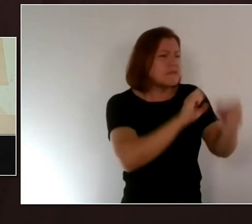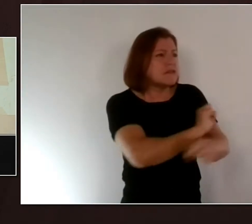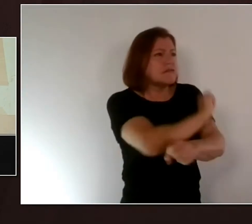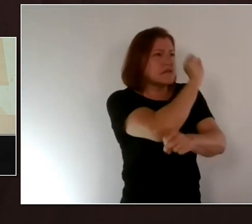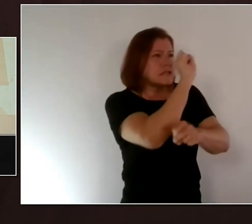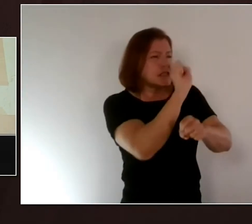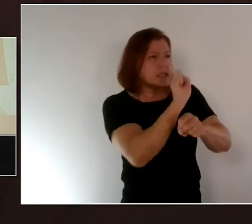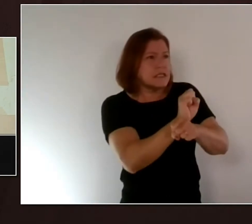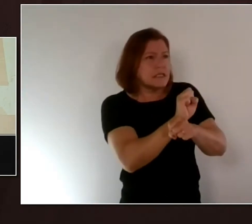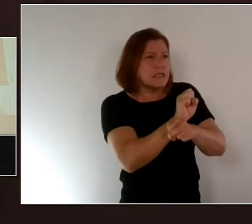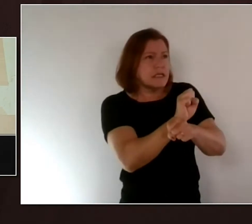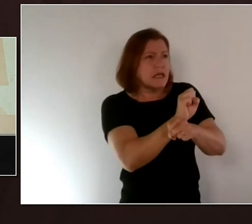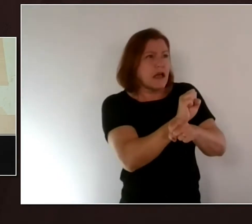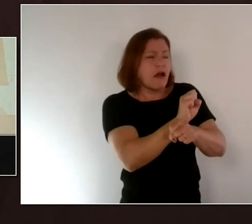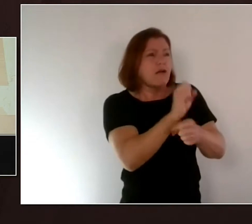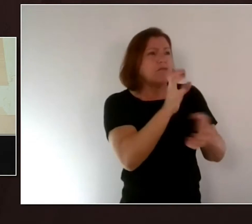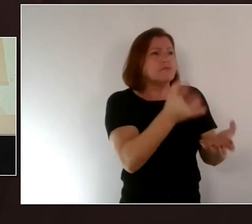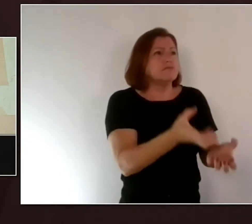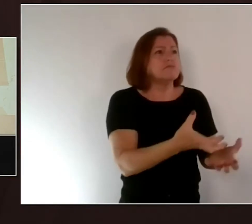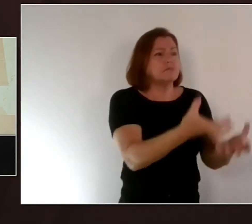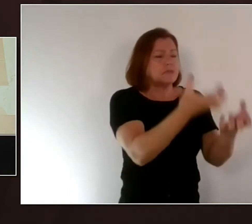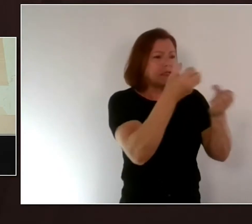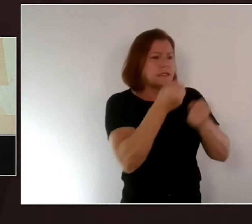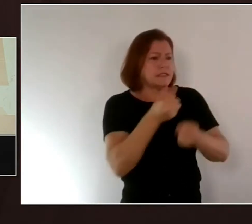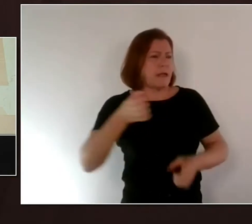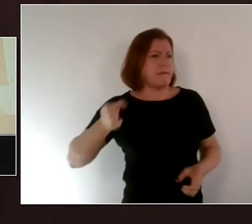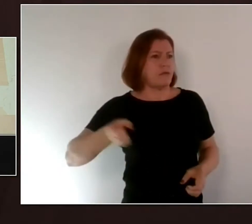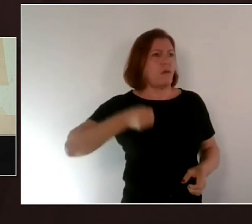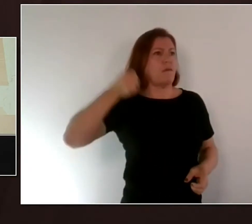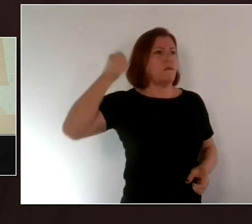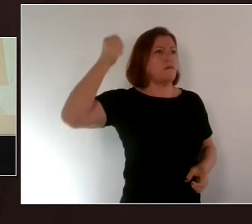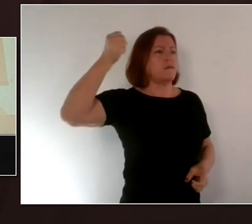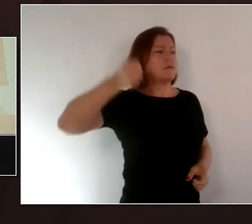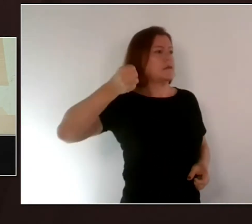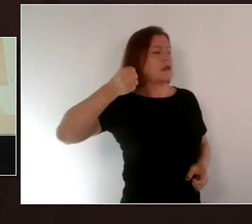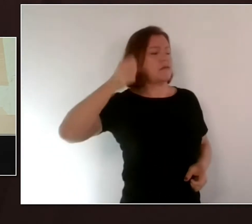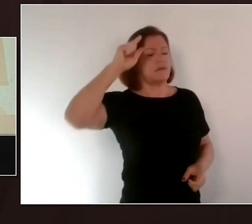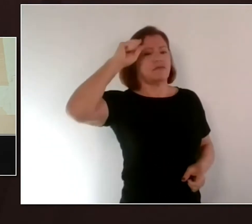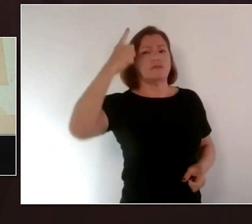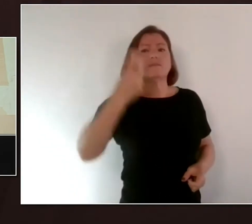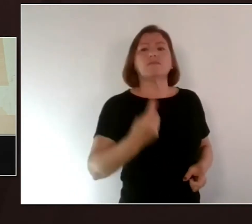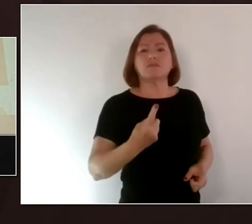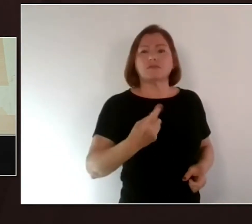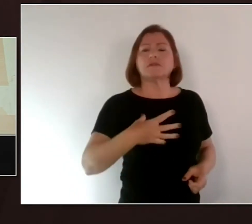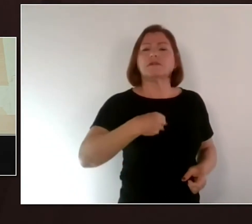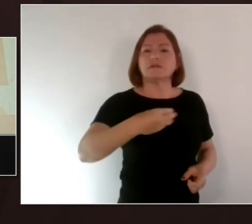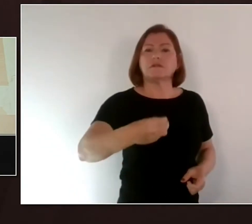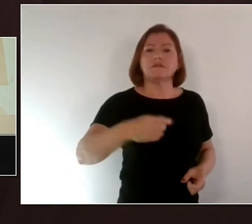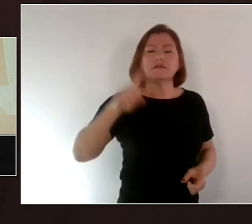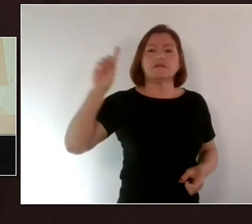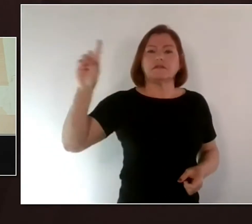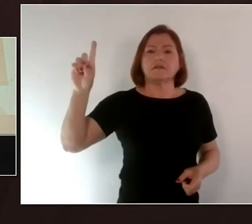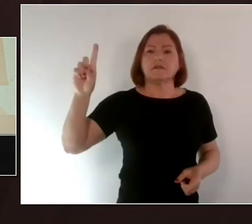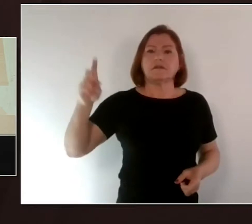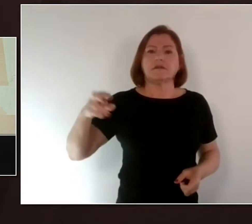do poder para o Filho de Deus reinar, dominar sobre as nações. E